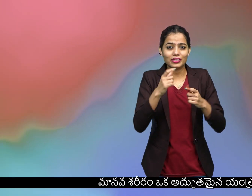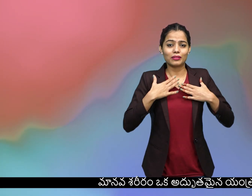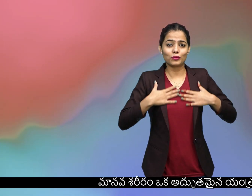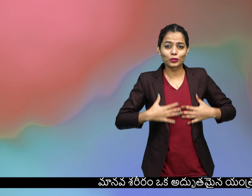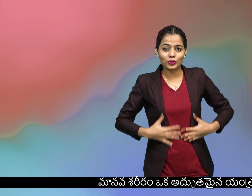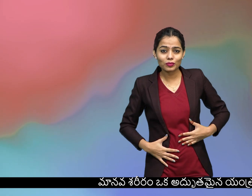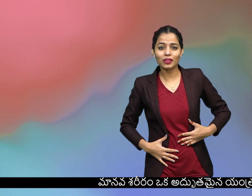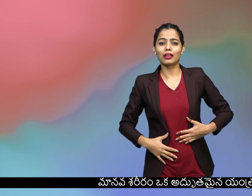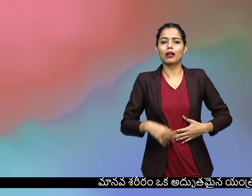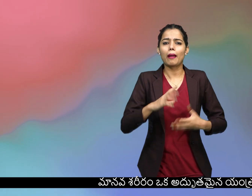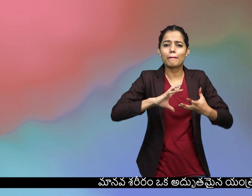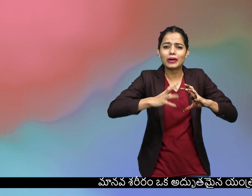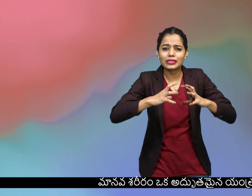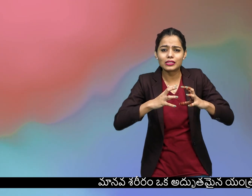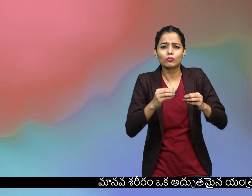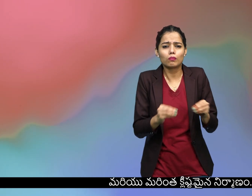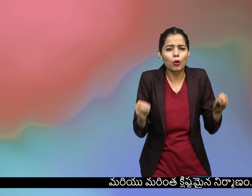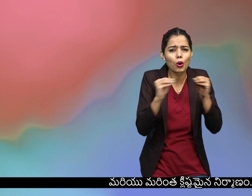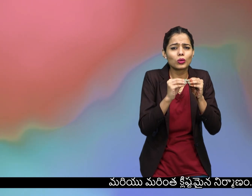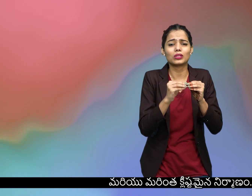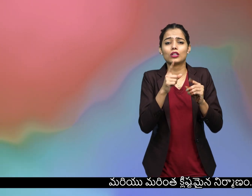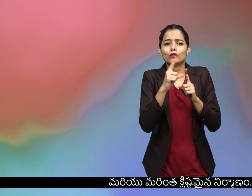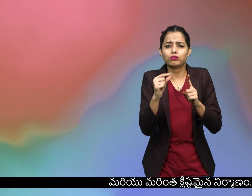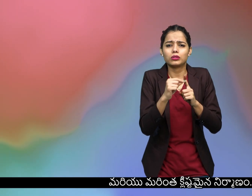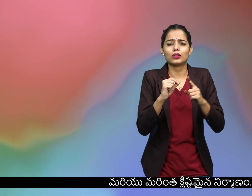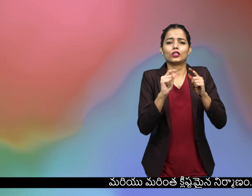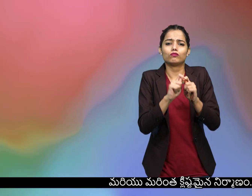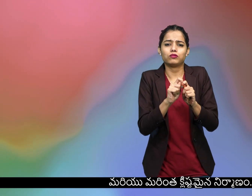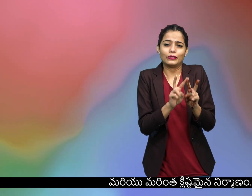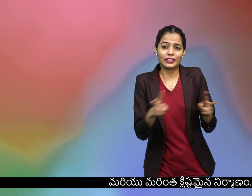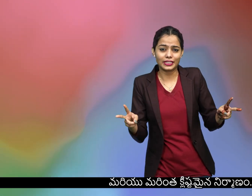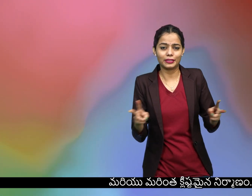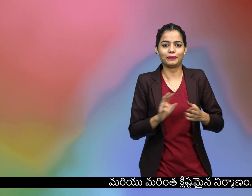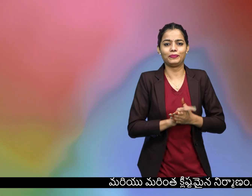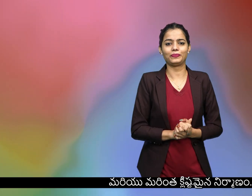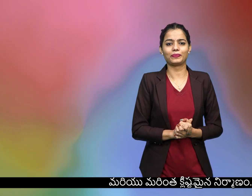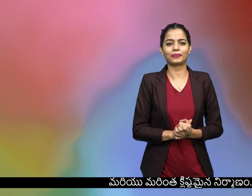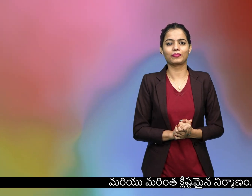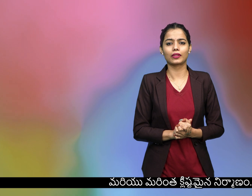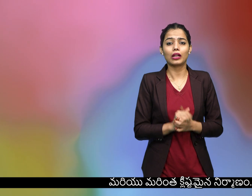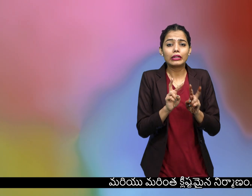మానవ శరీరం ఒక అద్భుతమైన యంత్రం మరియు మరింత క్లిష్టమైన నిర్మాణం.